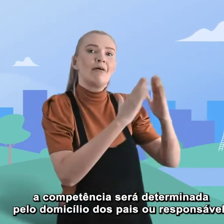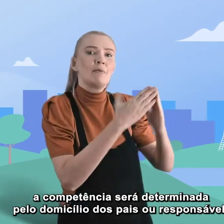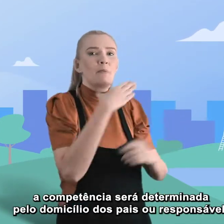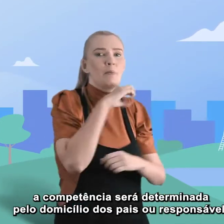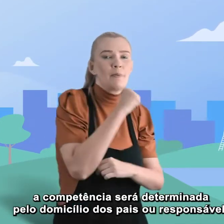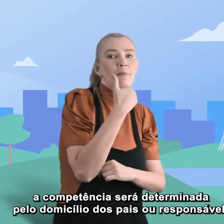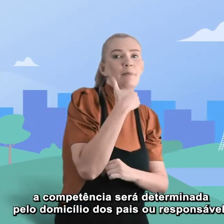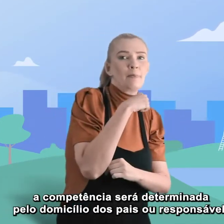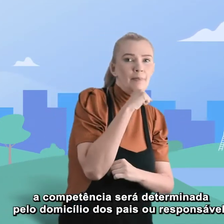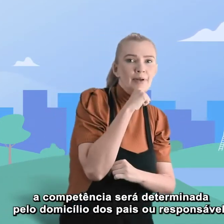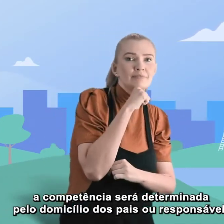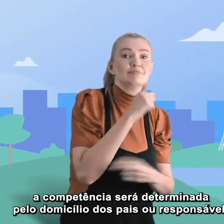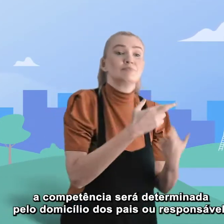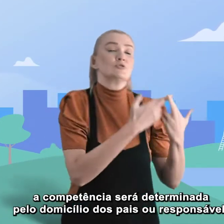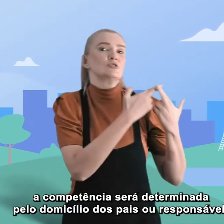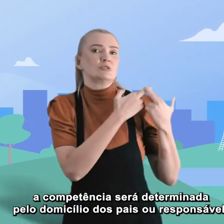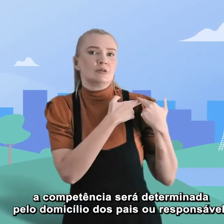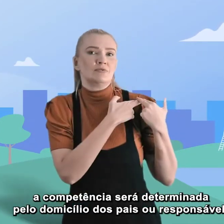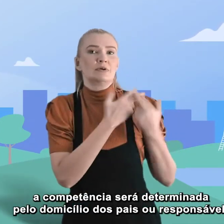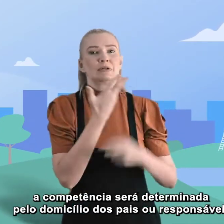pais ou responsável.